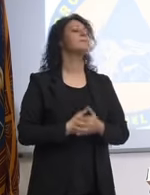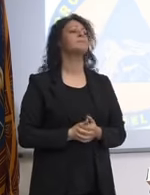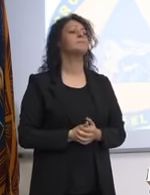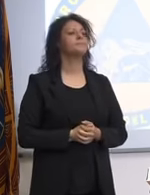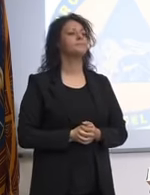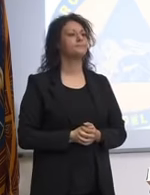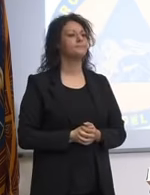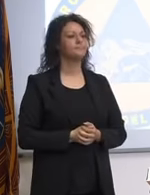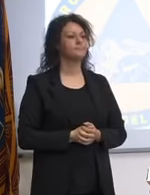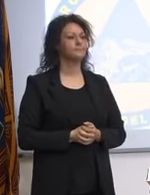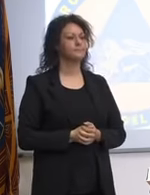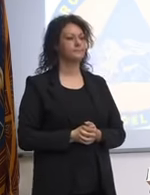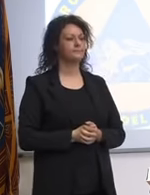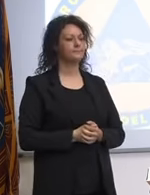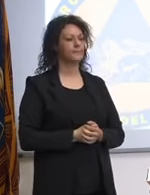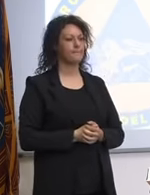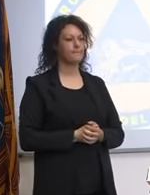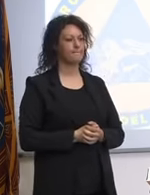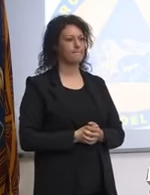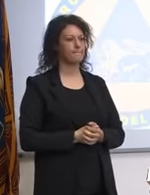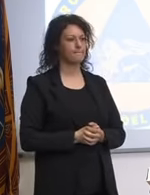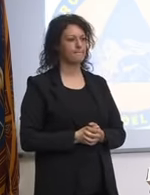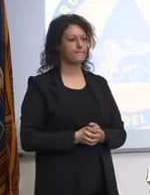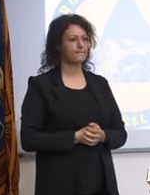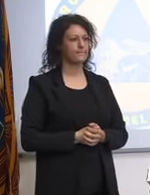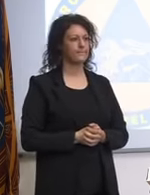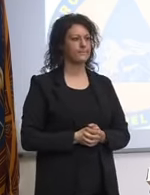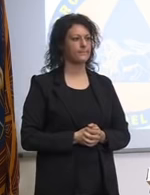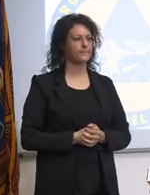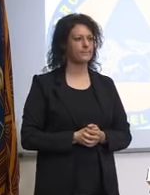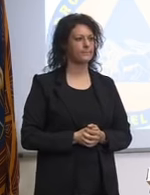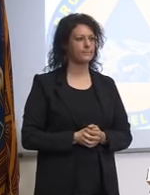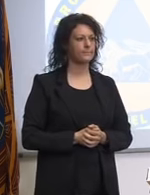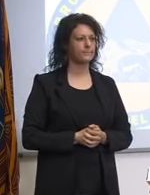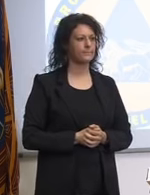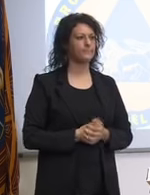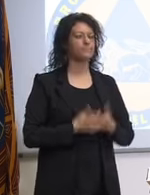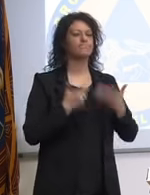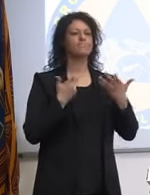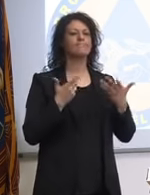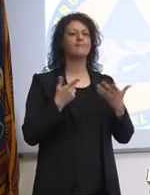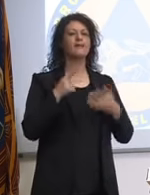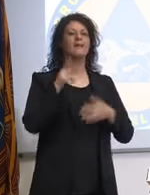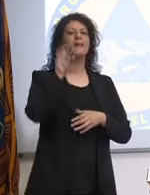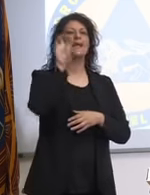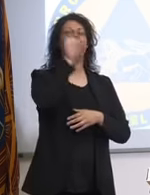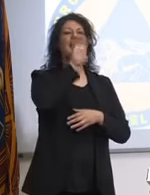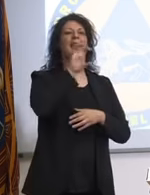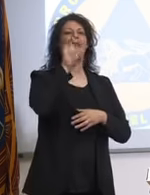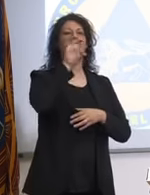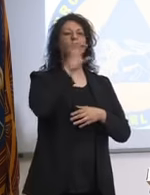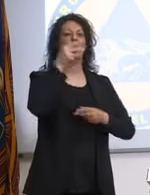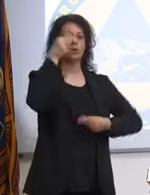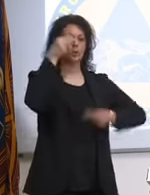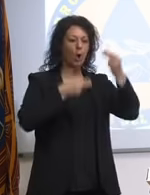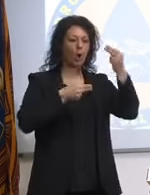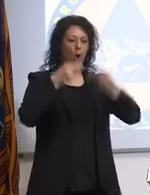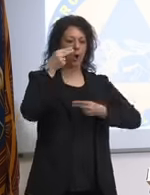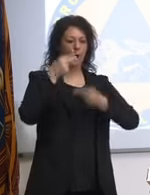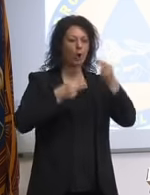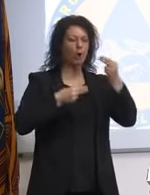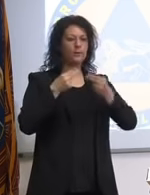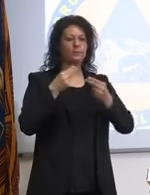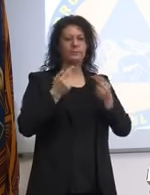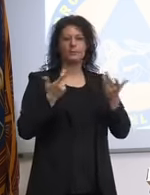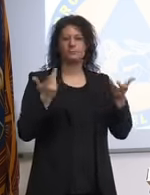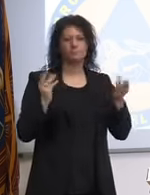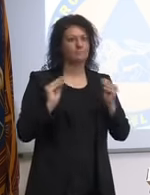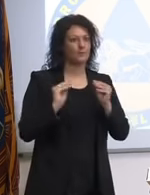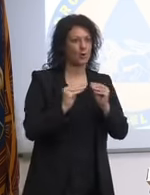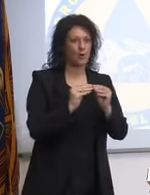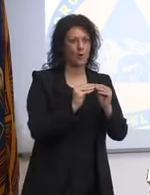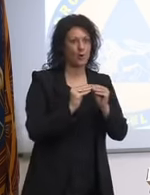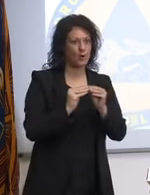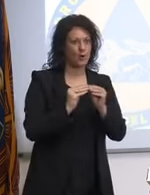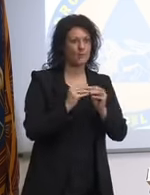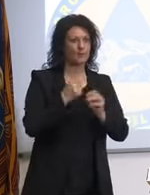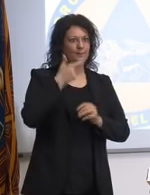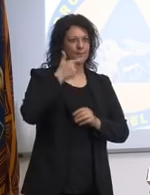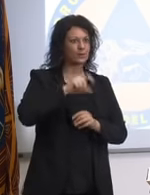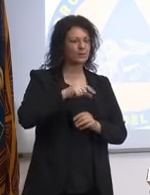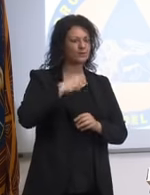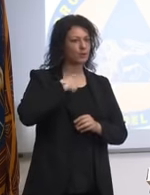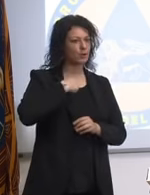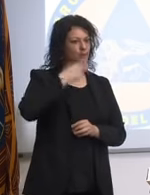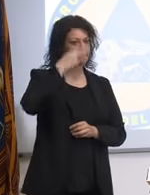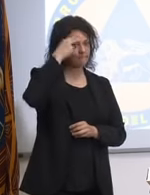eccetera. Come escono i conti della regione da questa vicenda? Io ricordo, Grace, dicevo a un certo punto,